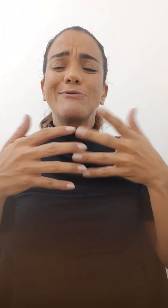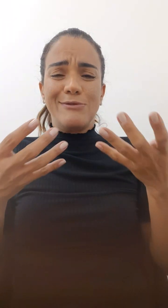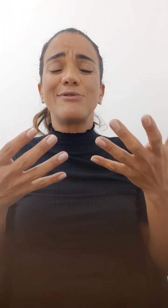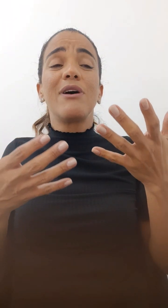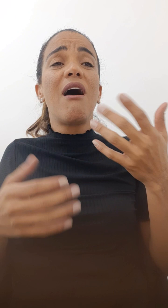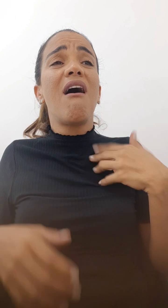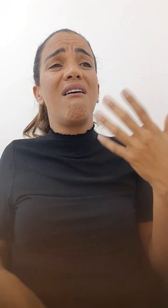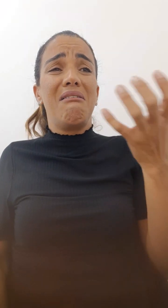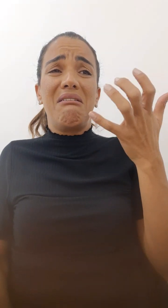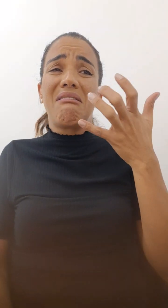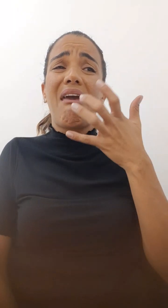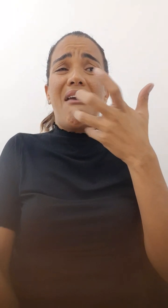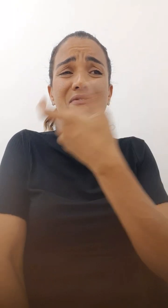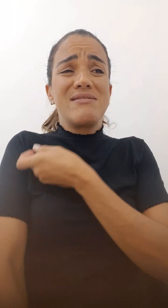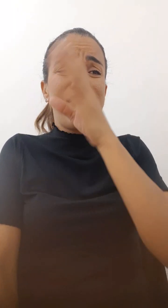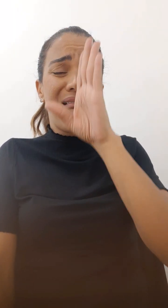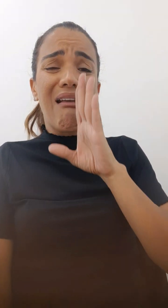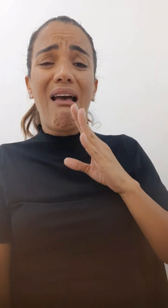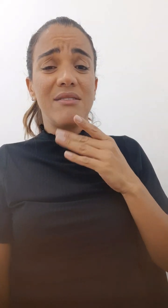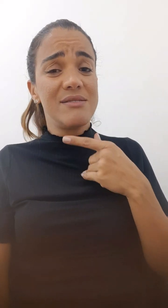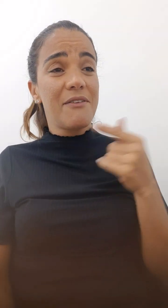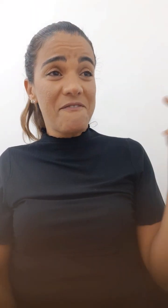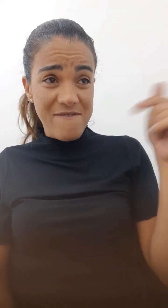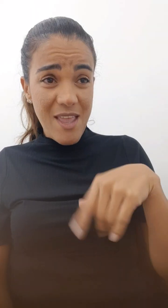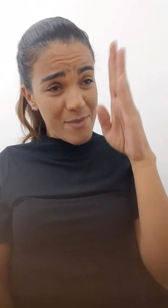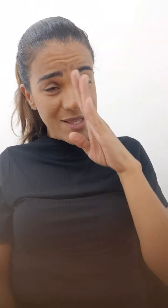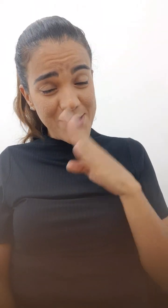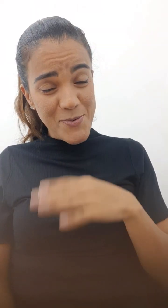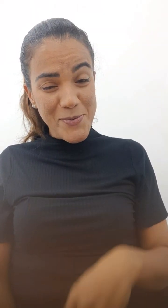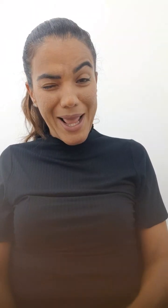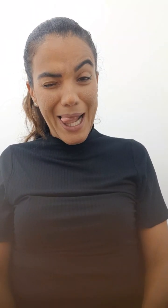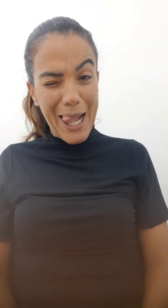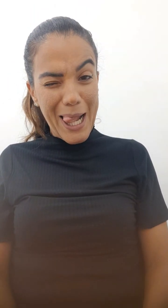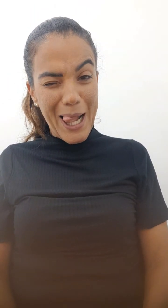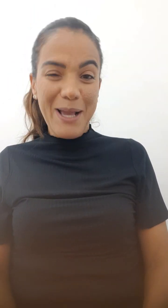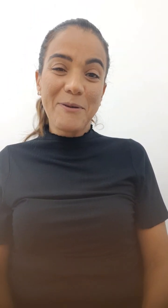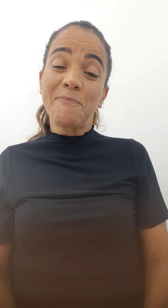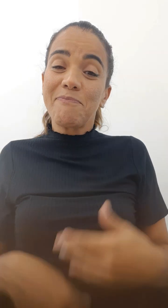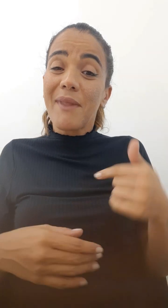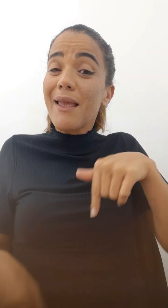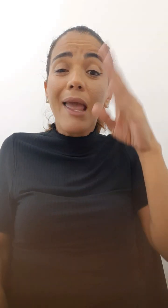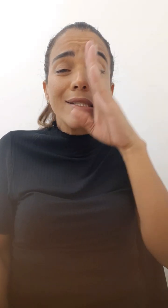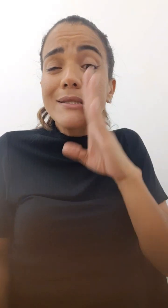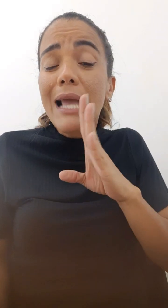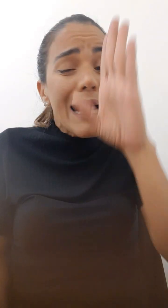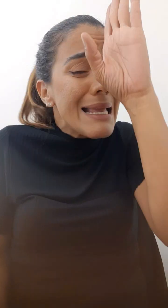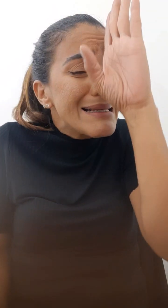Unidos, que falam assim: nossa, eu queria me vacinar de graça. Aí eu falo: vem para o Brasil. Mas me digam se não é verdade,